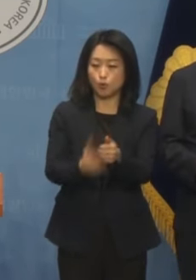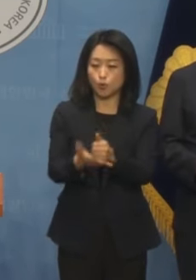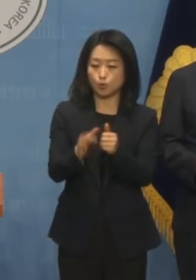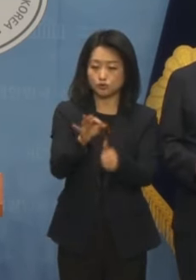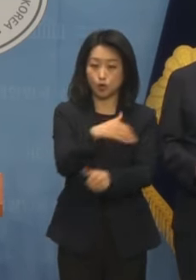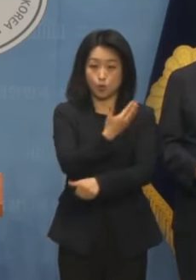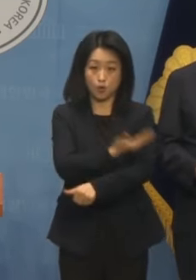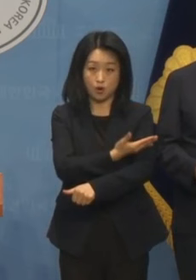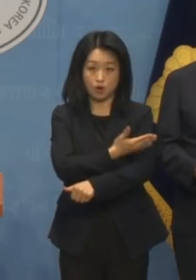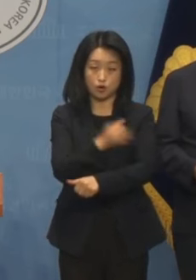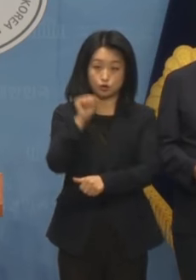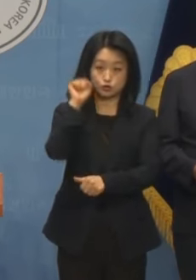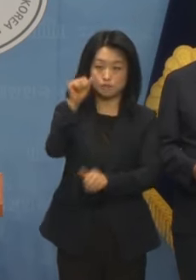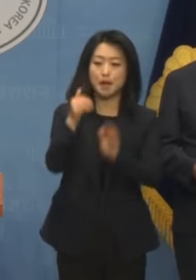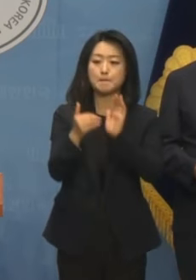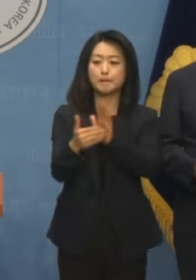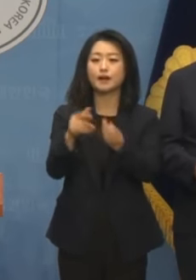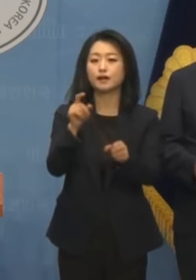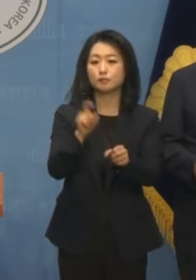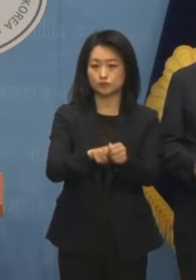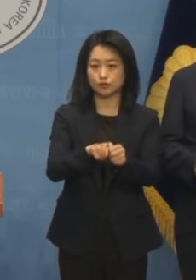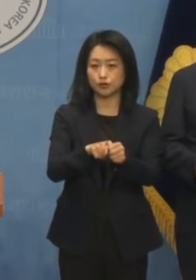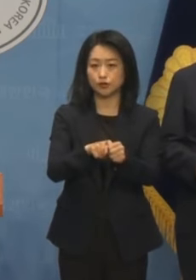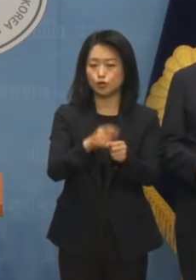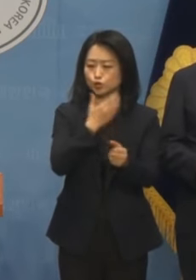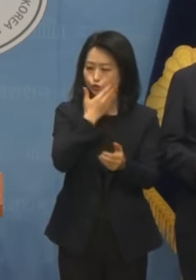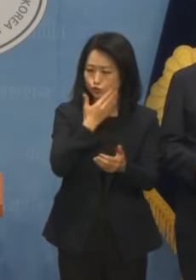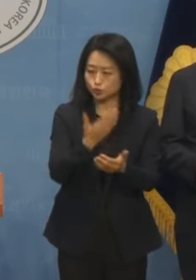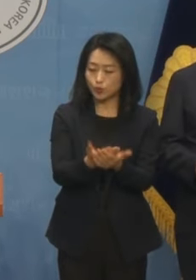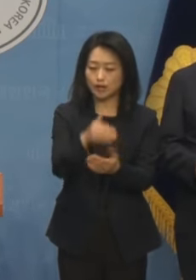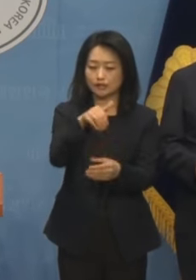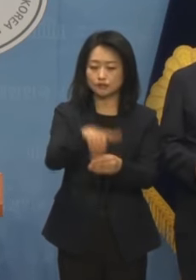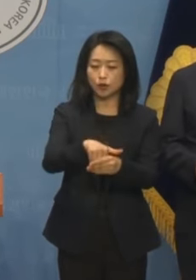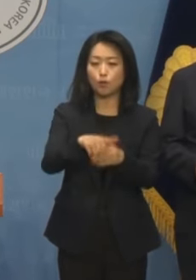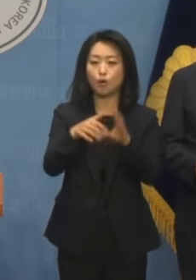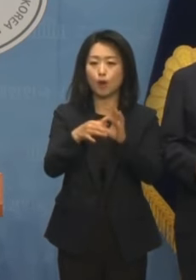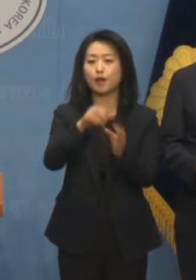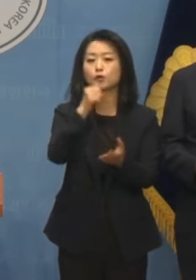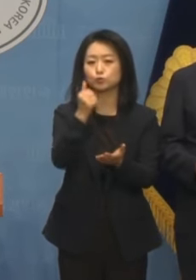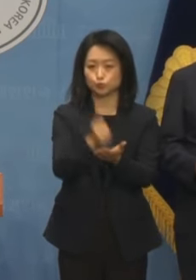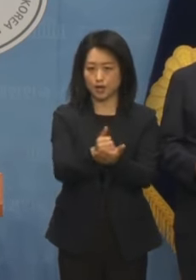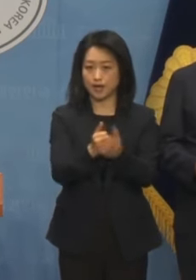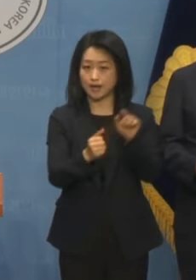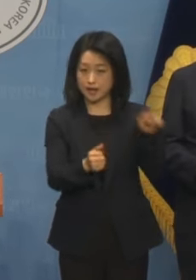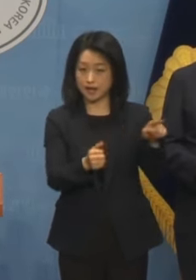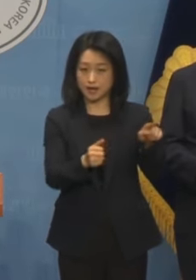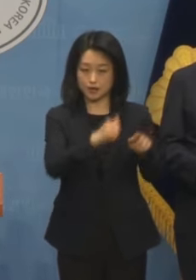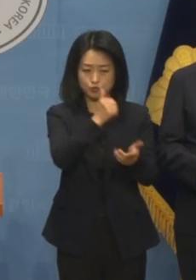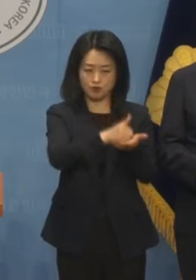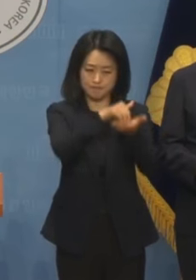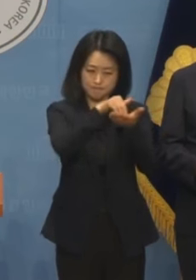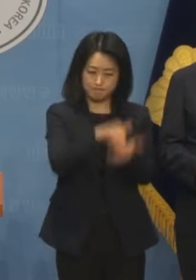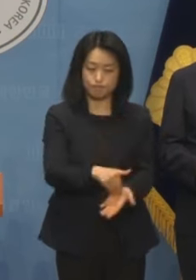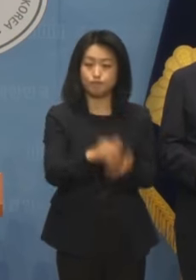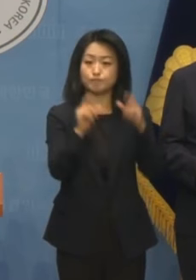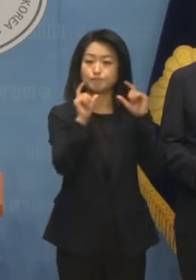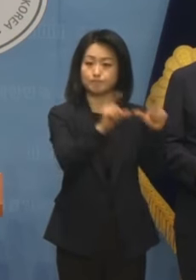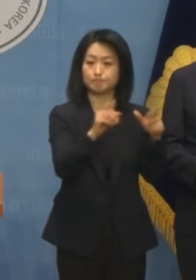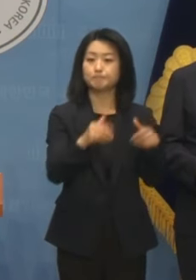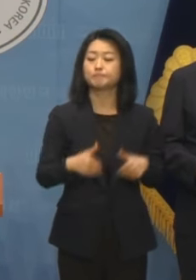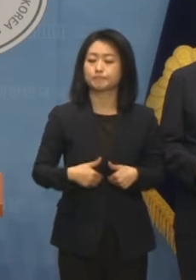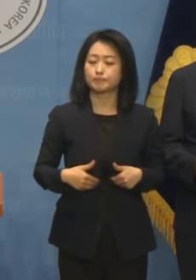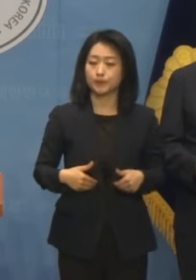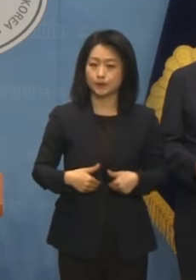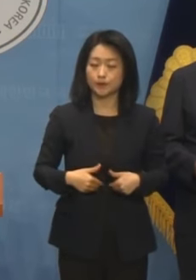행사와 출마를 막으려고 한 중대한 선거 범죄라는 점에서 무거운 처벌이